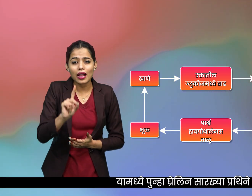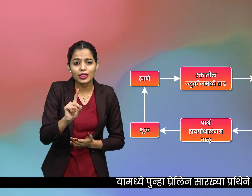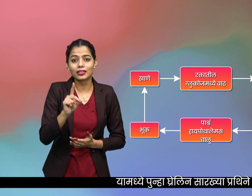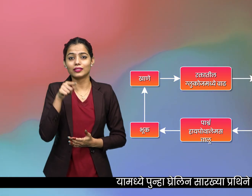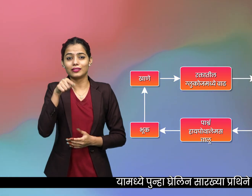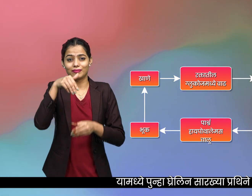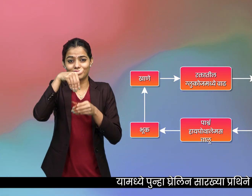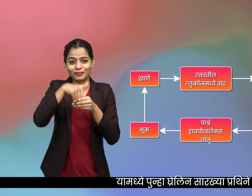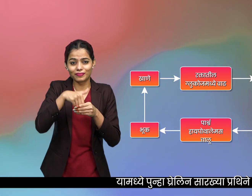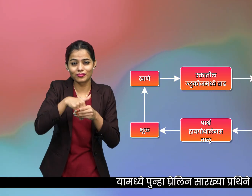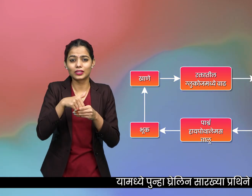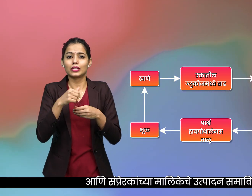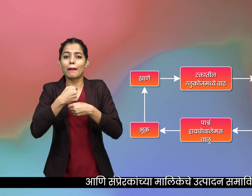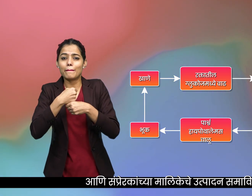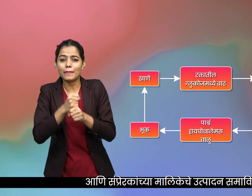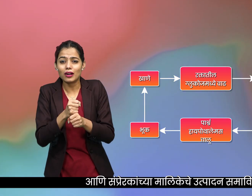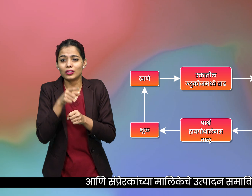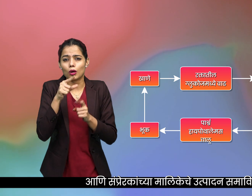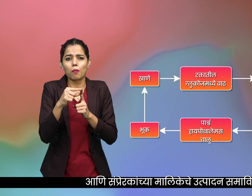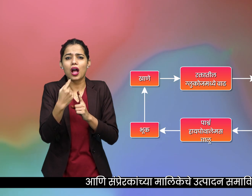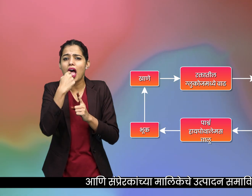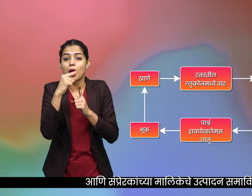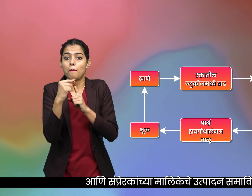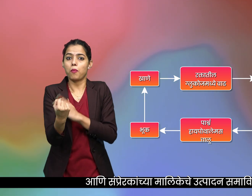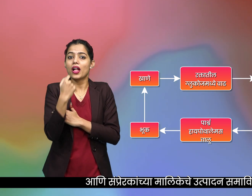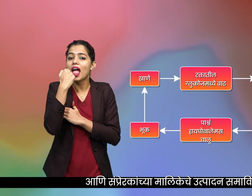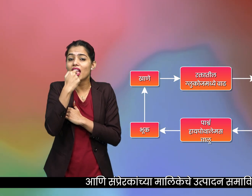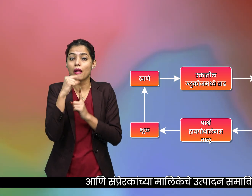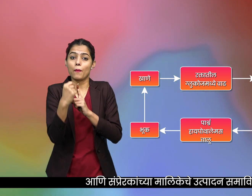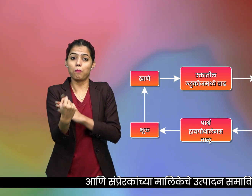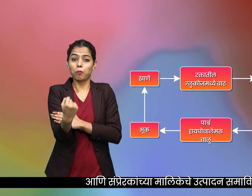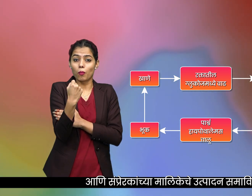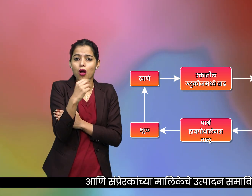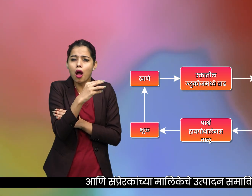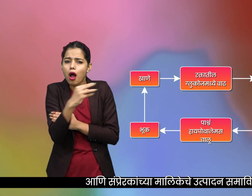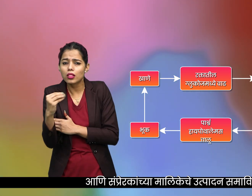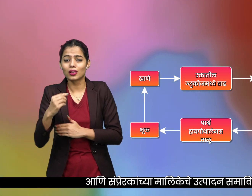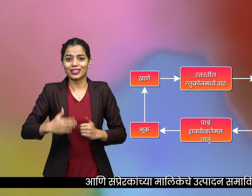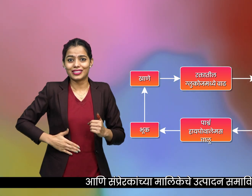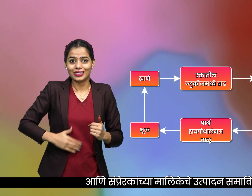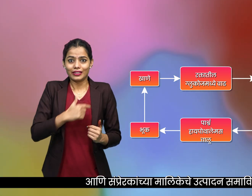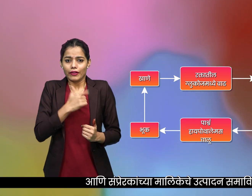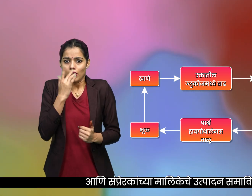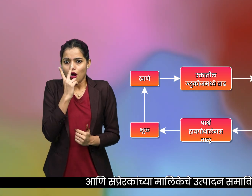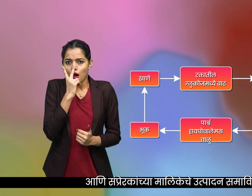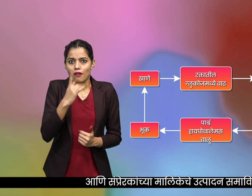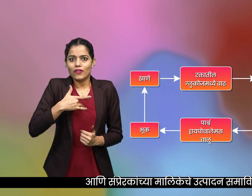यामध्ये पुन्हा ग्रेलिन सारख्या प्रथिने आणि संप्रेरकाच्या मालिकेचे उत्पादन समाविष्ट आहे.